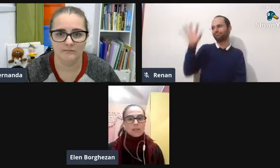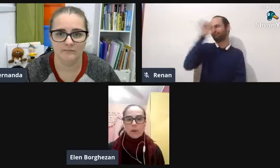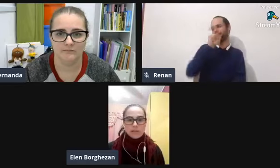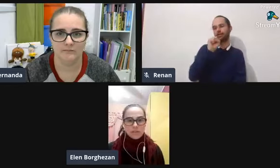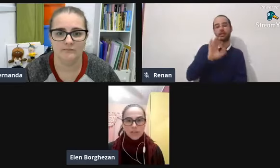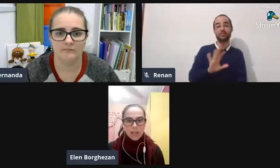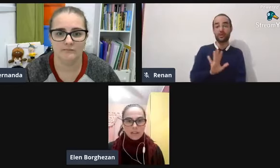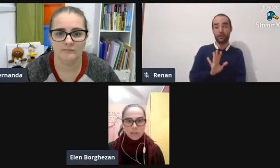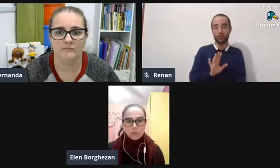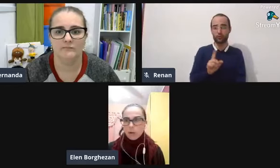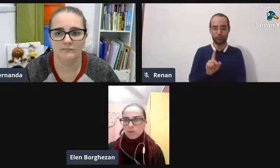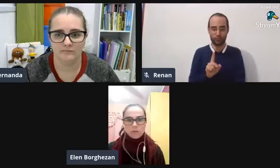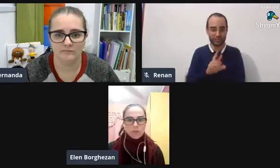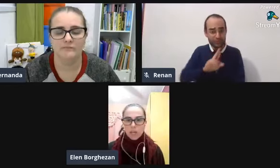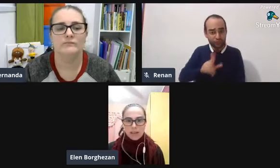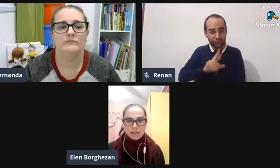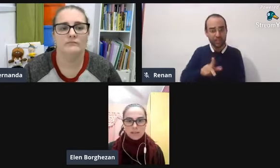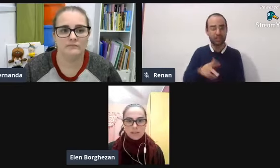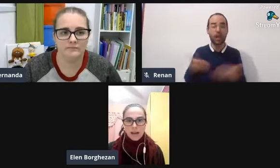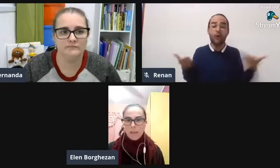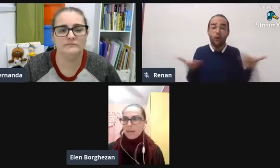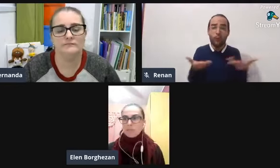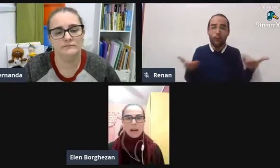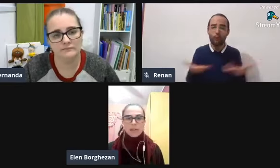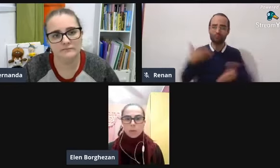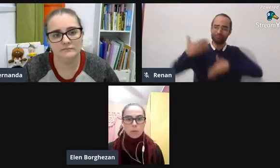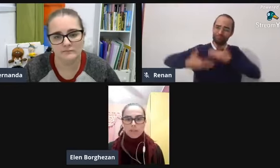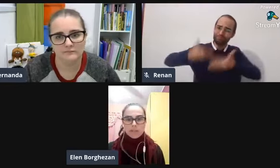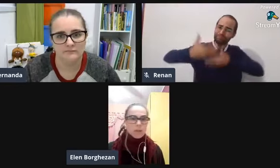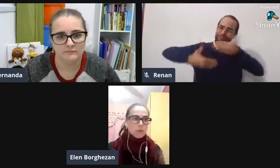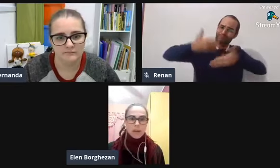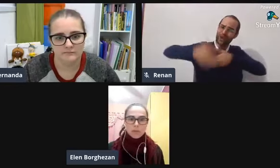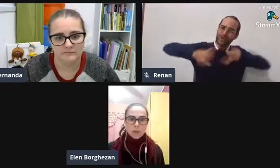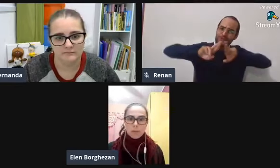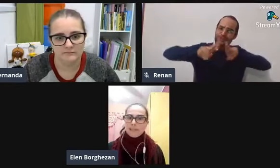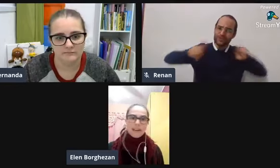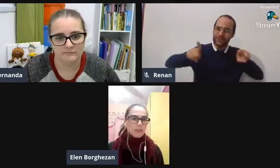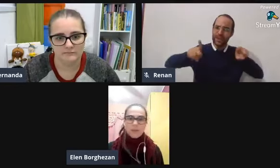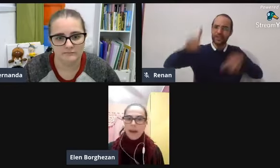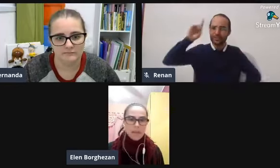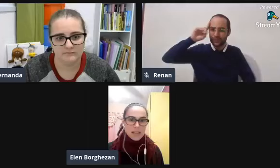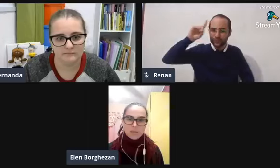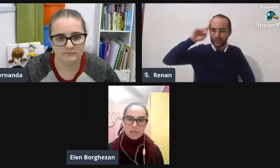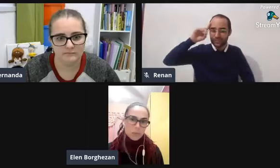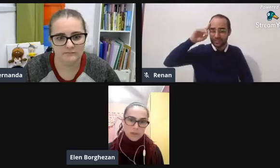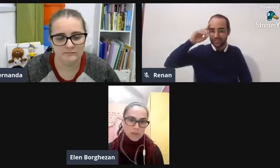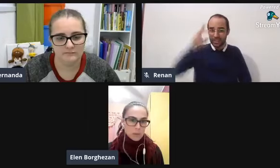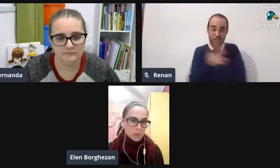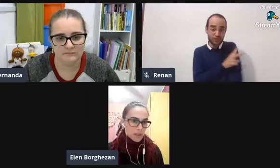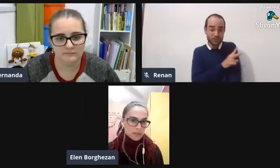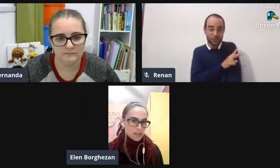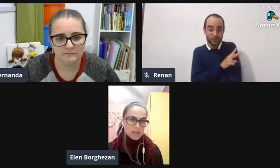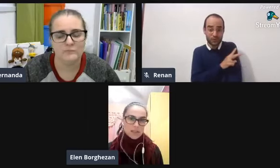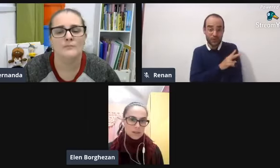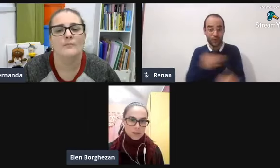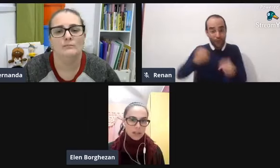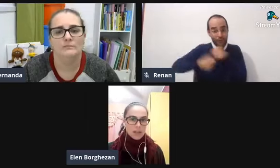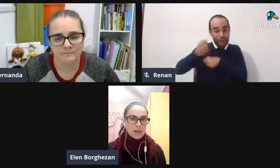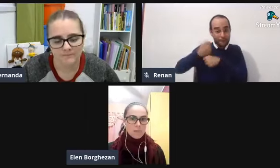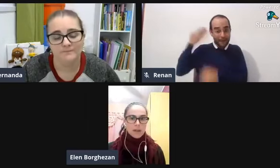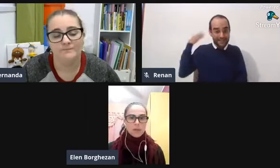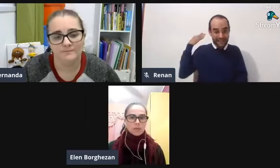vivendo tantas coisas diferentes todos os dias. A turma de segundo ano do ano passado não é a mesma turma de segundo ano desse